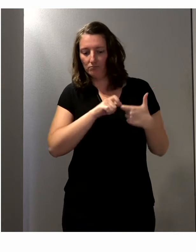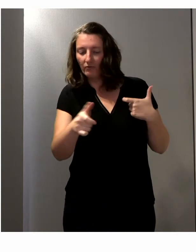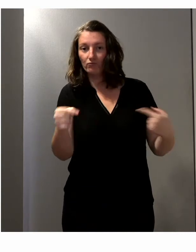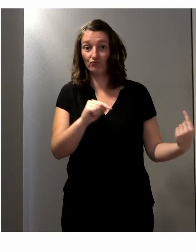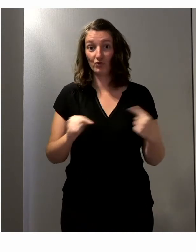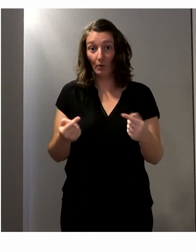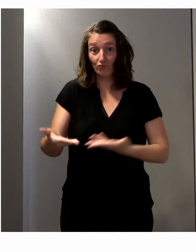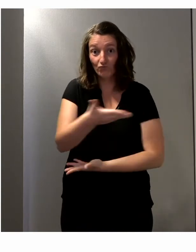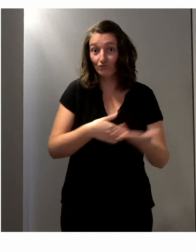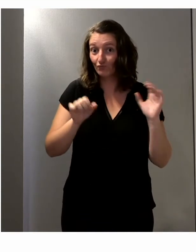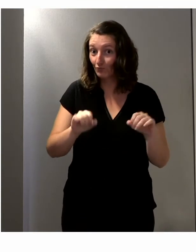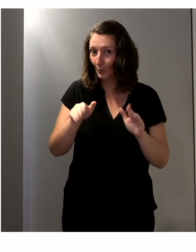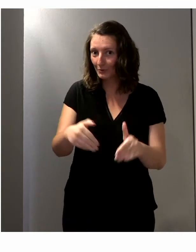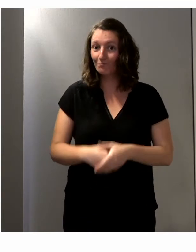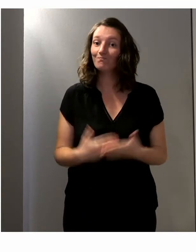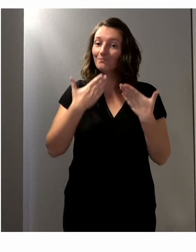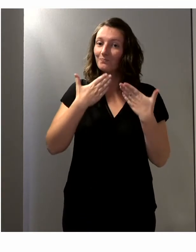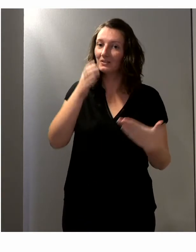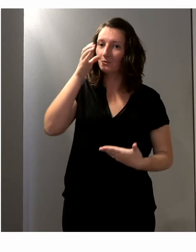suivre. Merci.